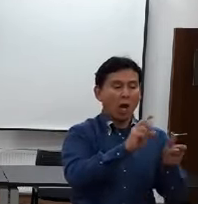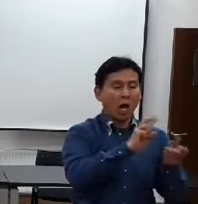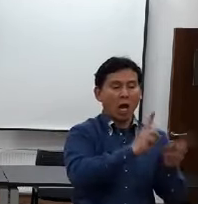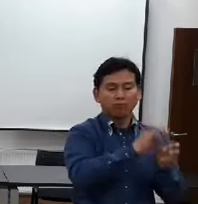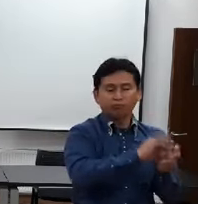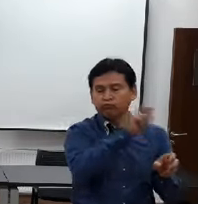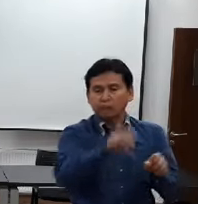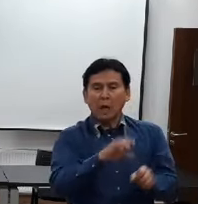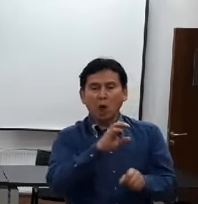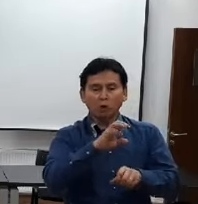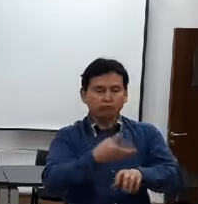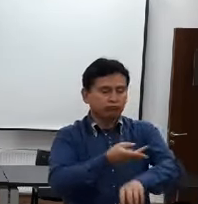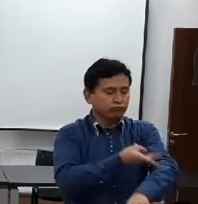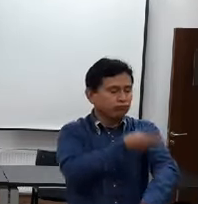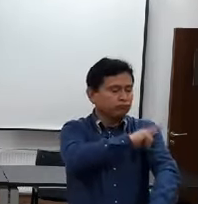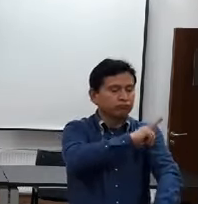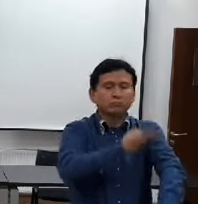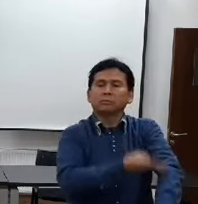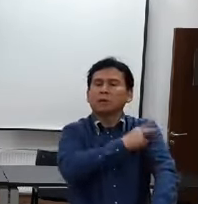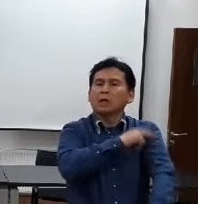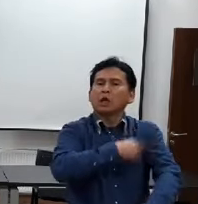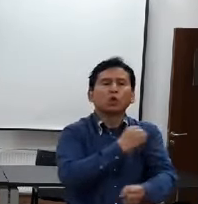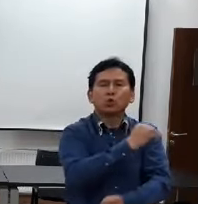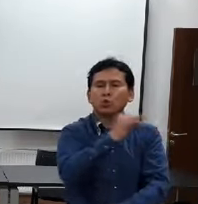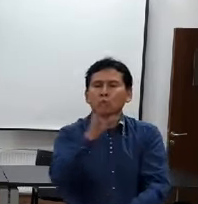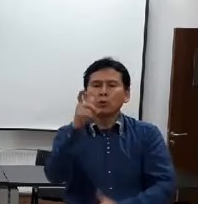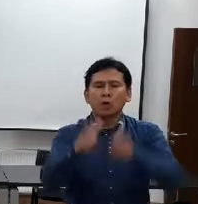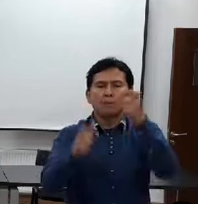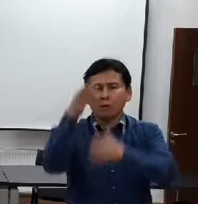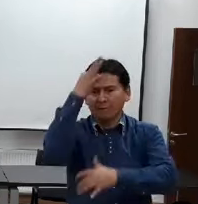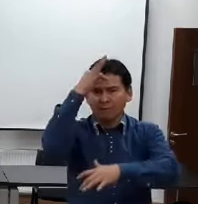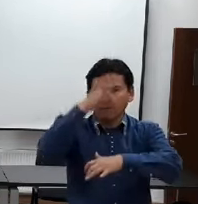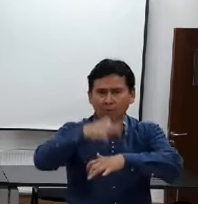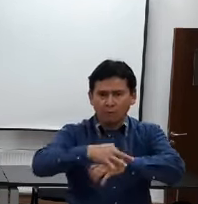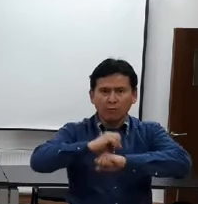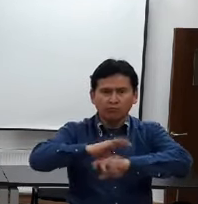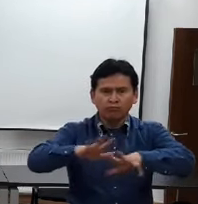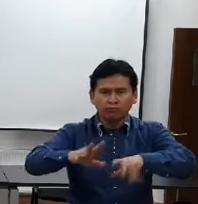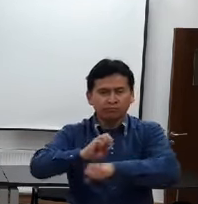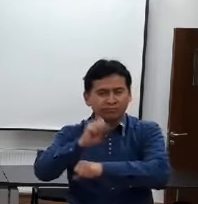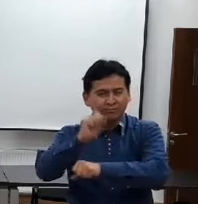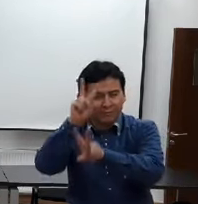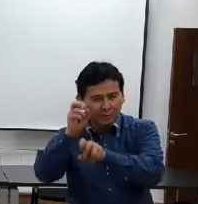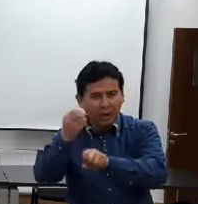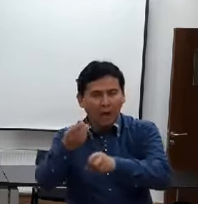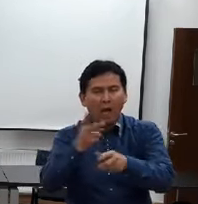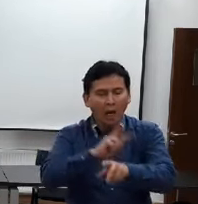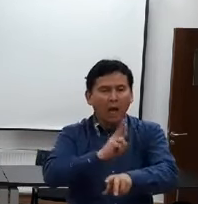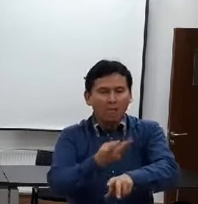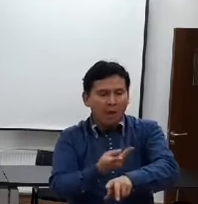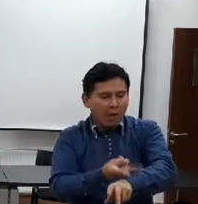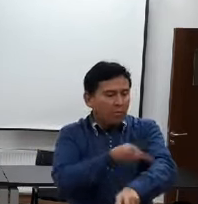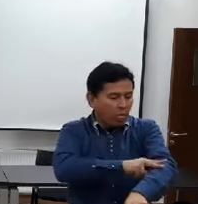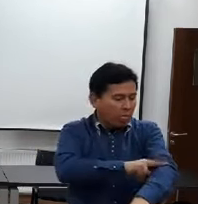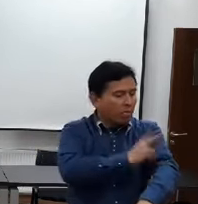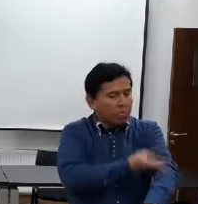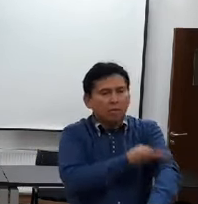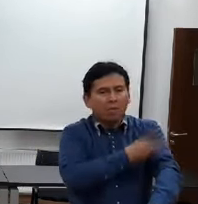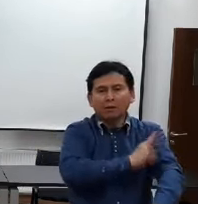y así una innumerable cantidad de pacientes que han sido confirmados con COVID positivo han debido trasladarse